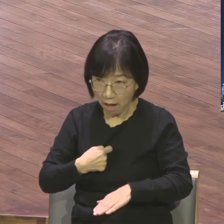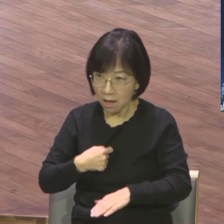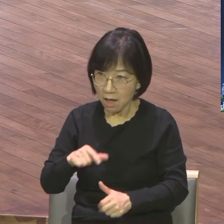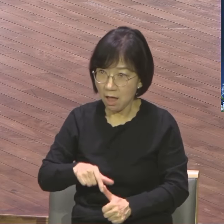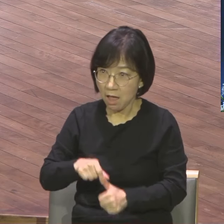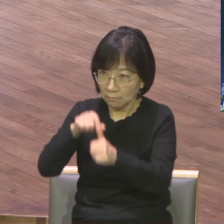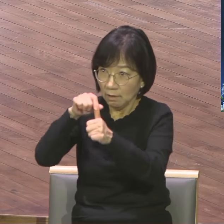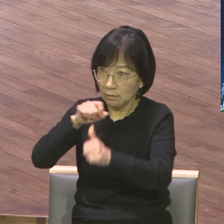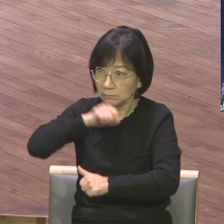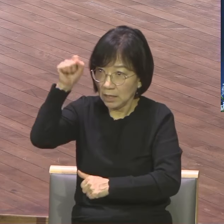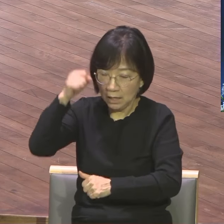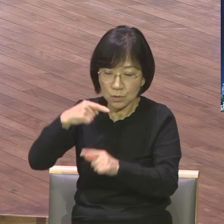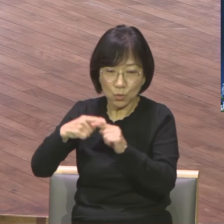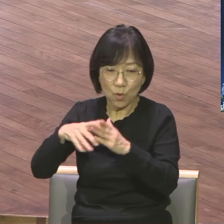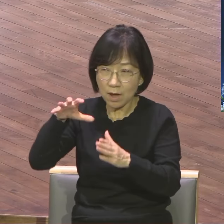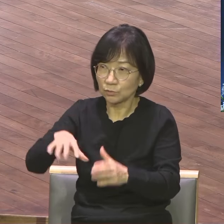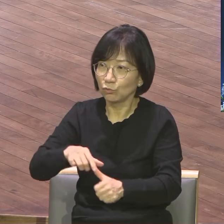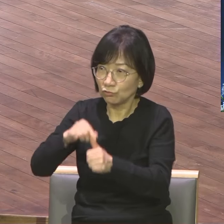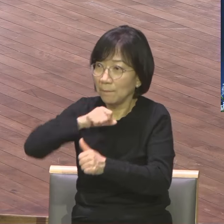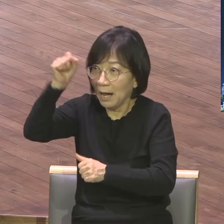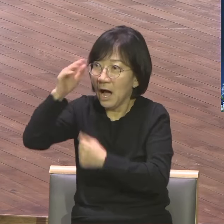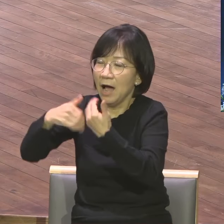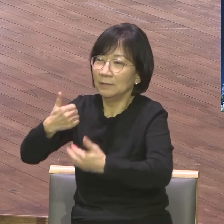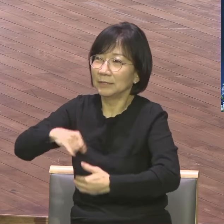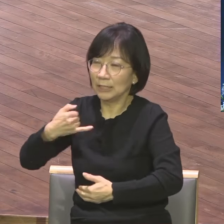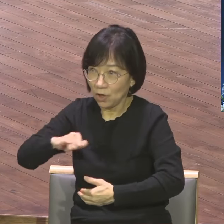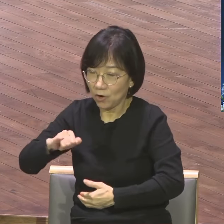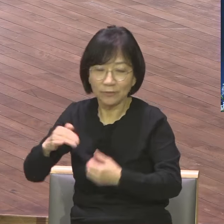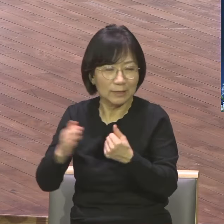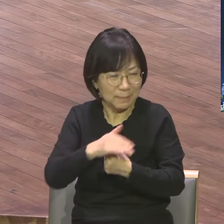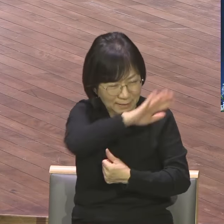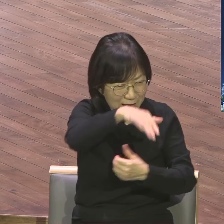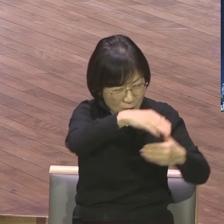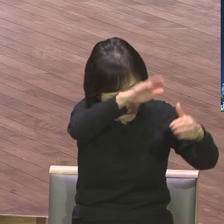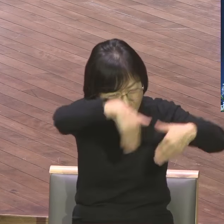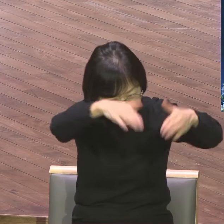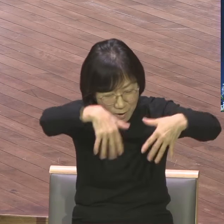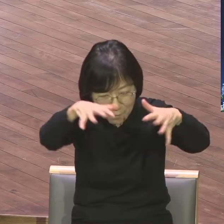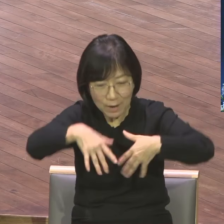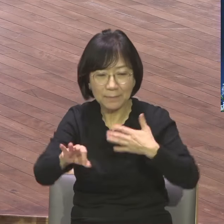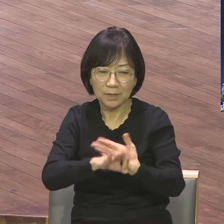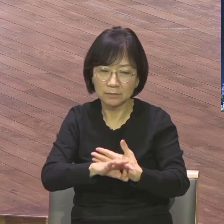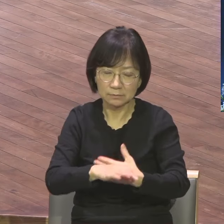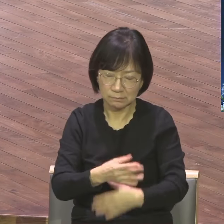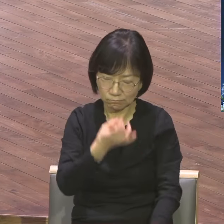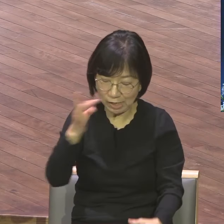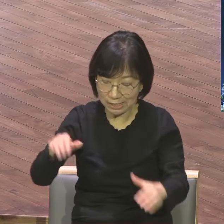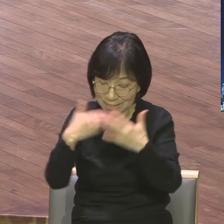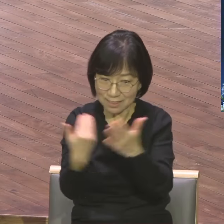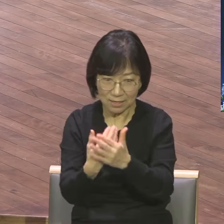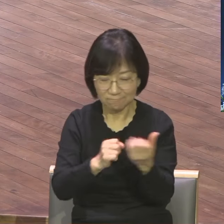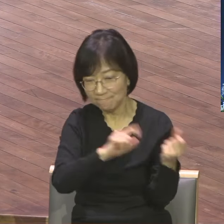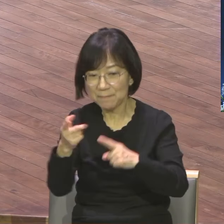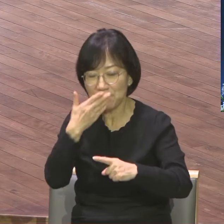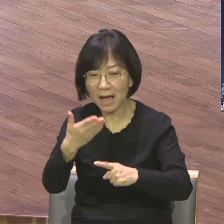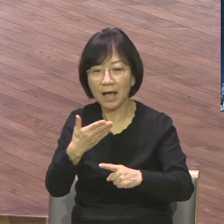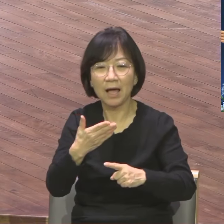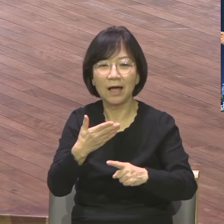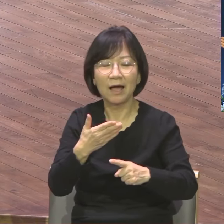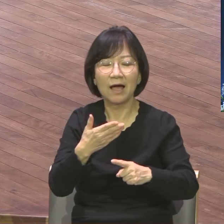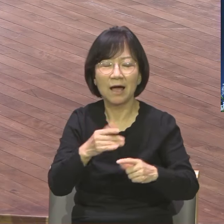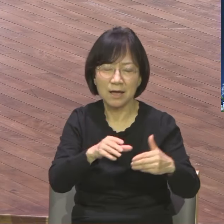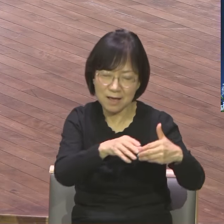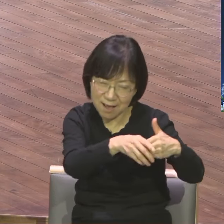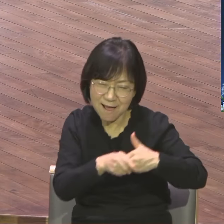우리 교회에 와서 구원받아 하나님의 자녀 됐다는 그 확신이 있었기 때문에 자신 있게 얘기하는 거예요.